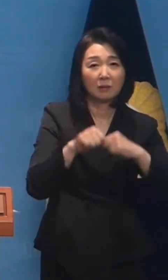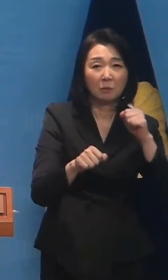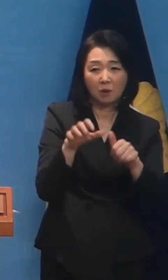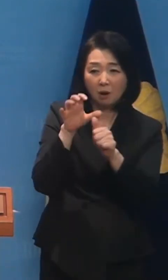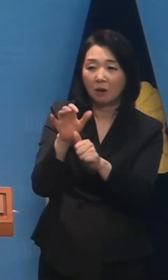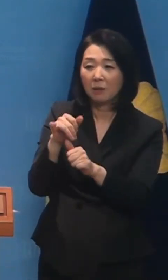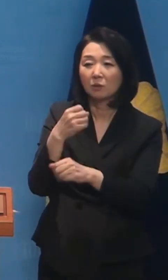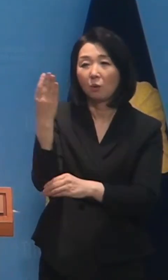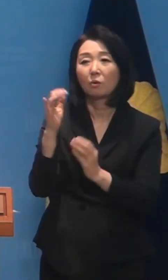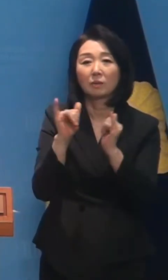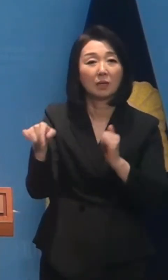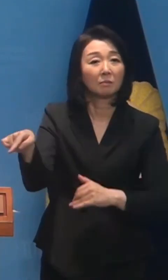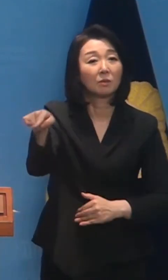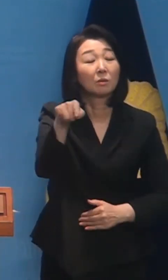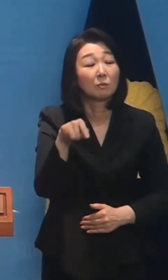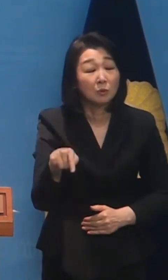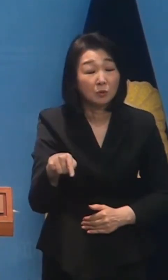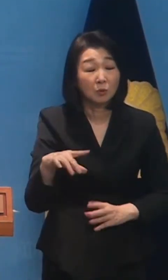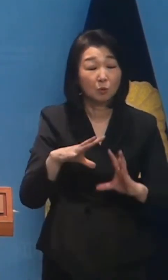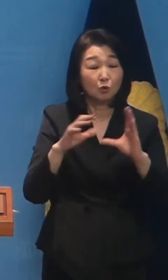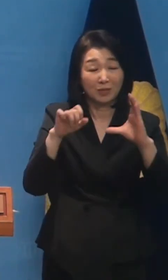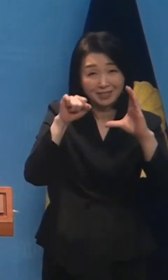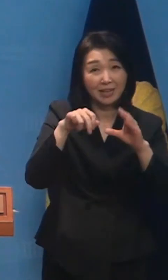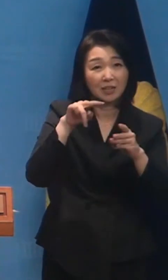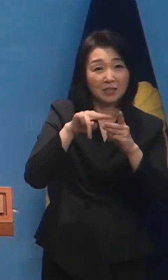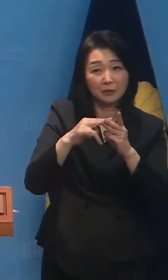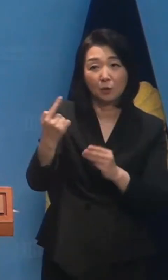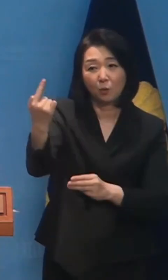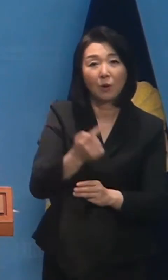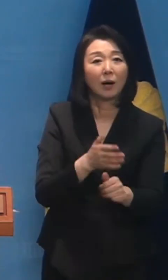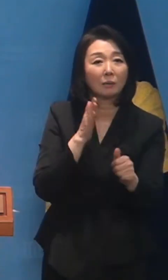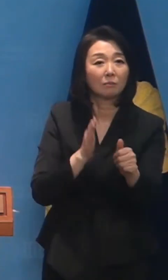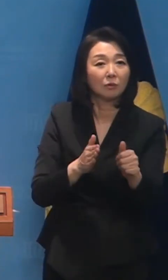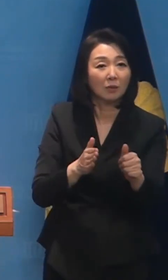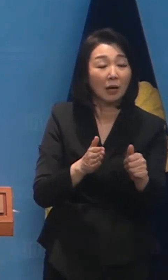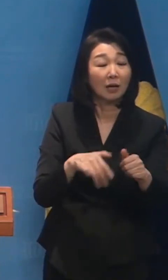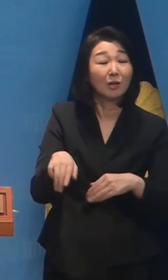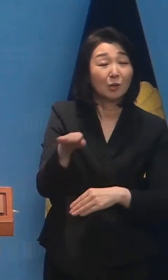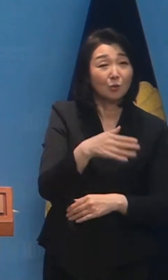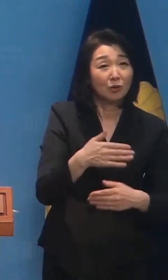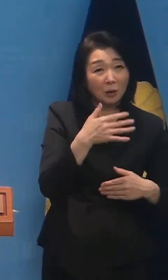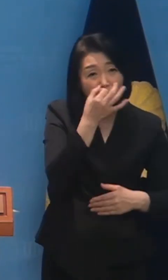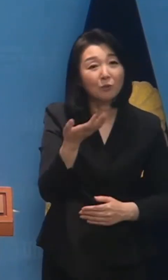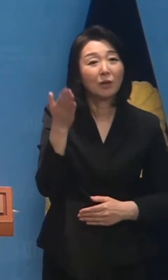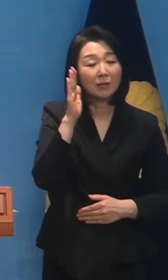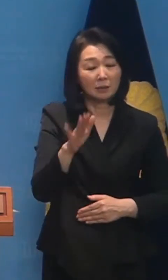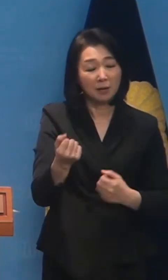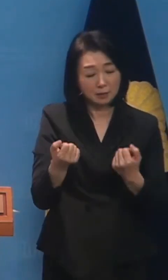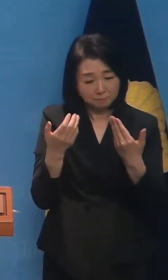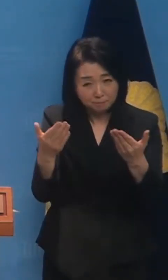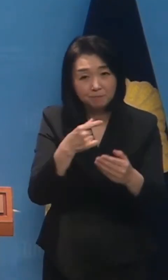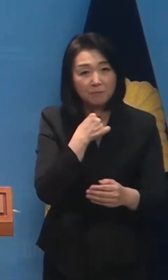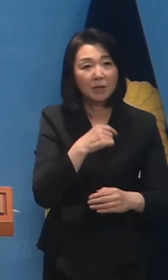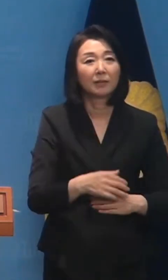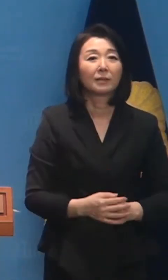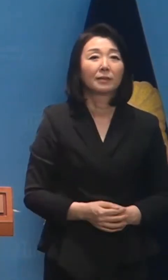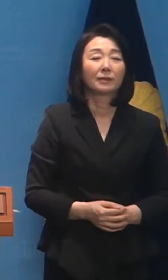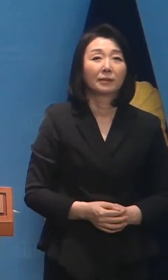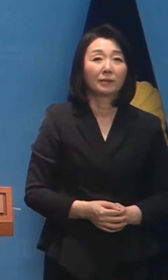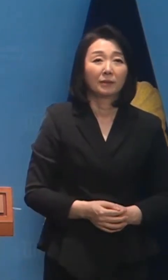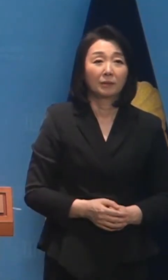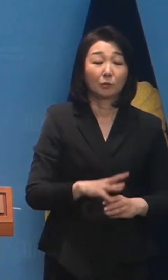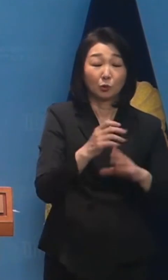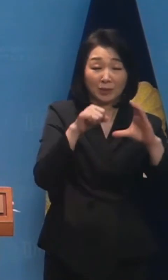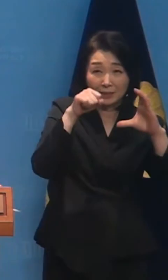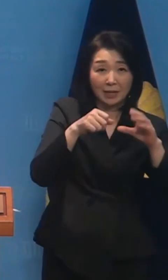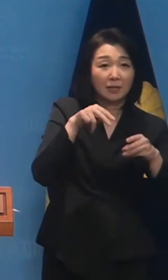다른 언론인분들께서도 저희 국민 사이렌 센터를 찾아주시면 저희가 미약하나마 힘을 보태겠습니다. 국민